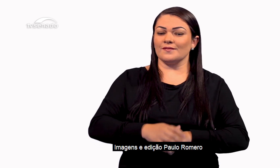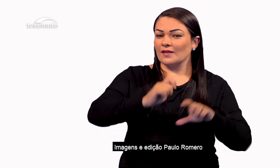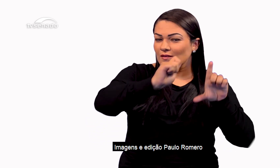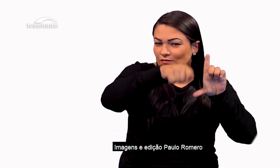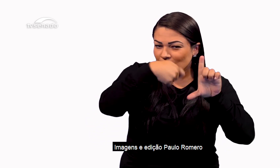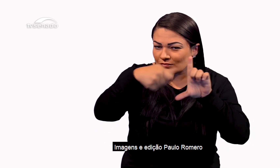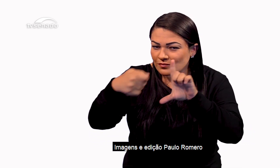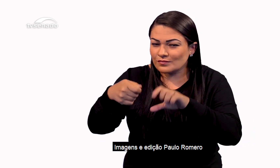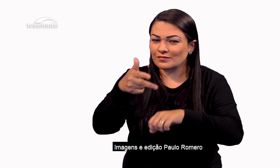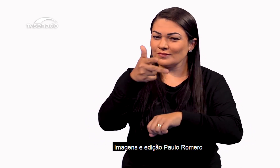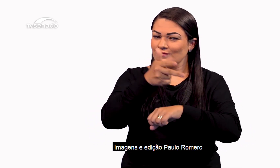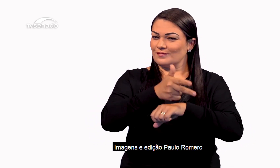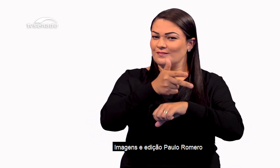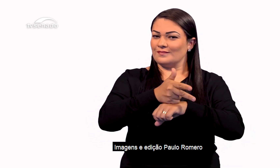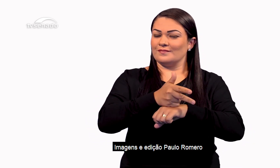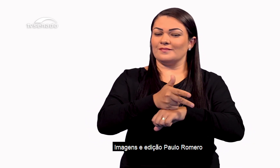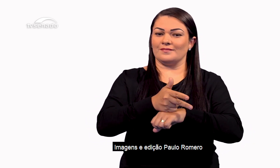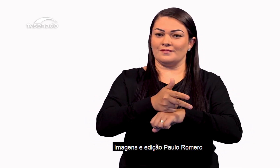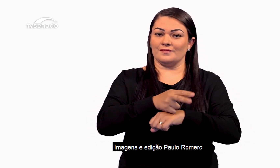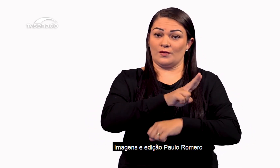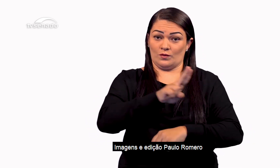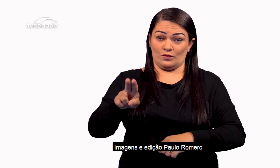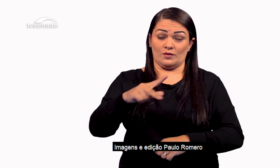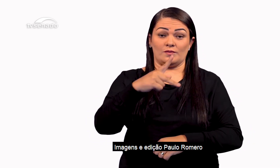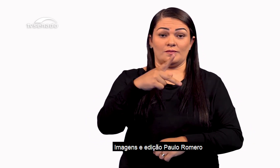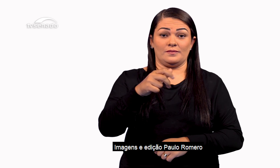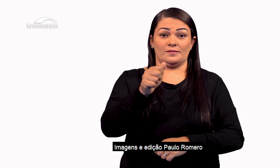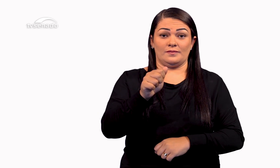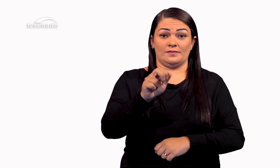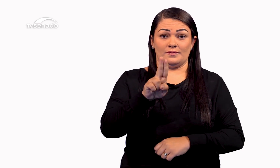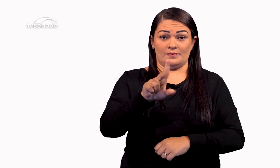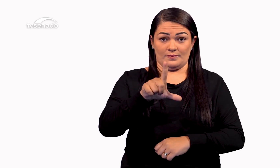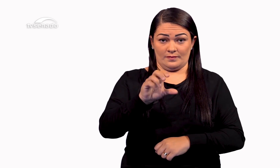imagens e edição paulo romero